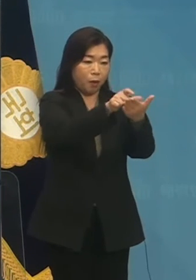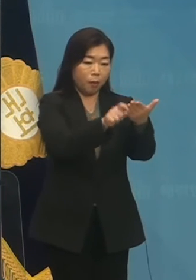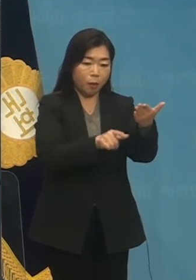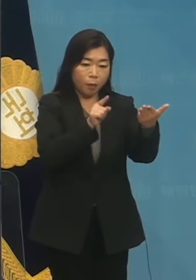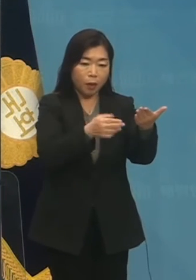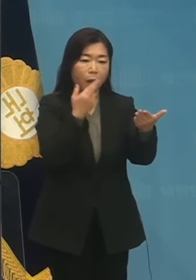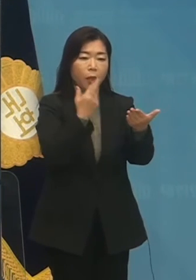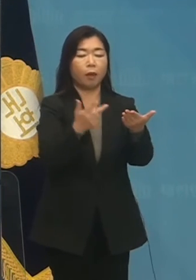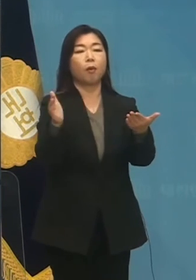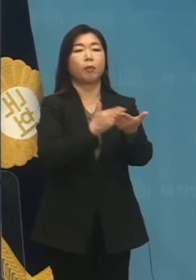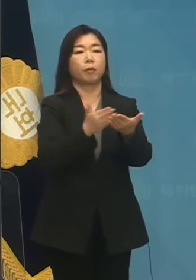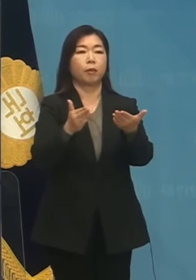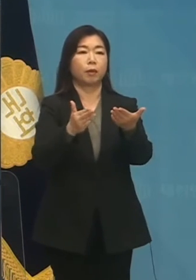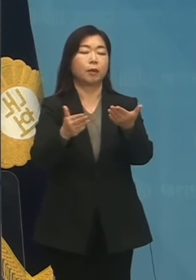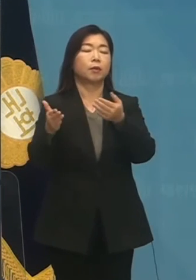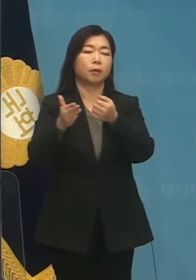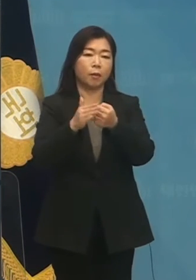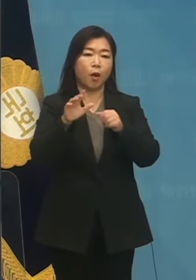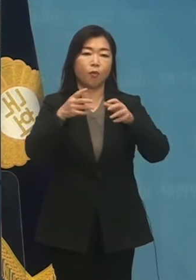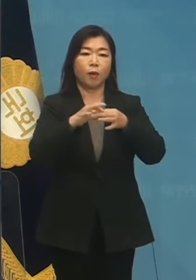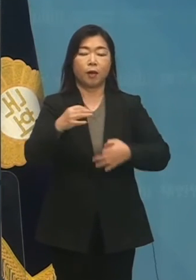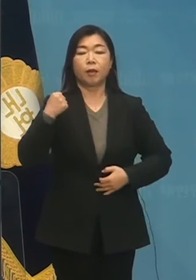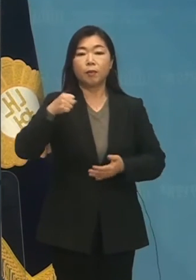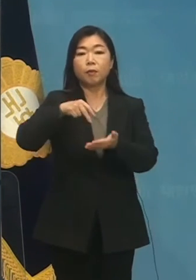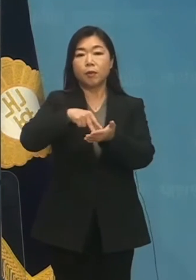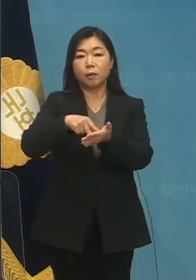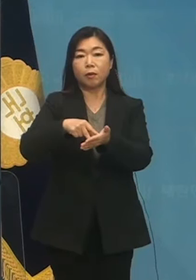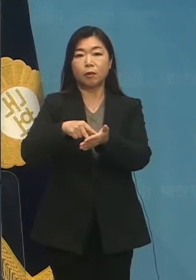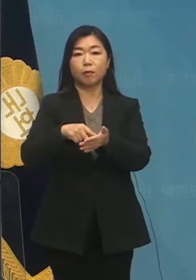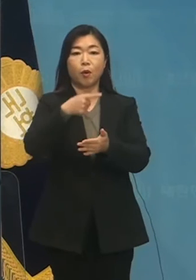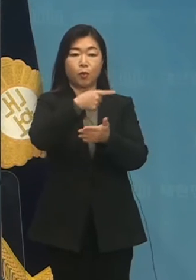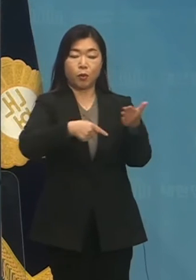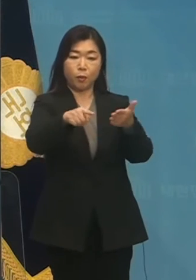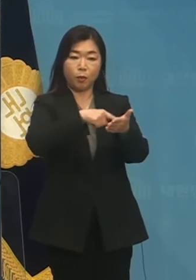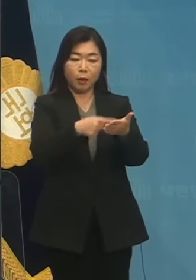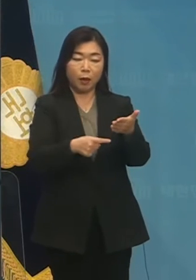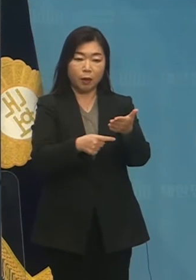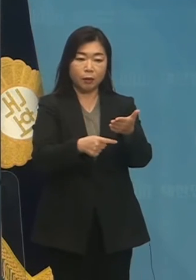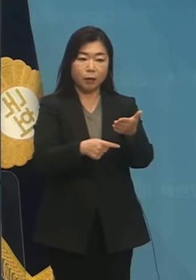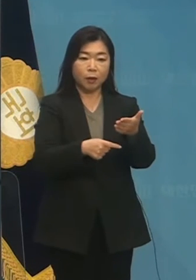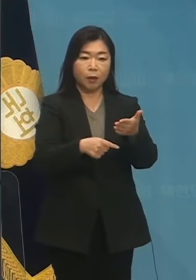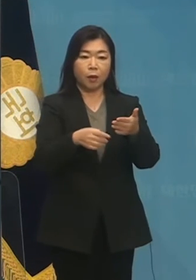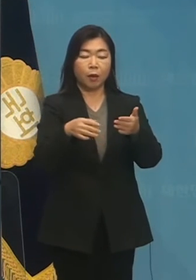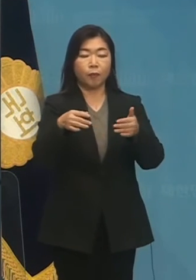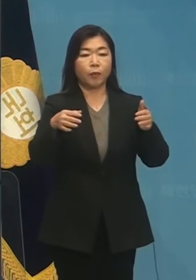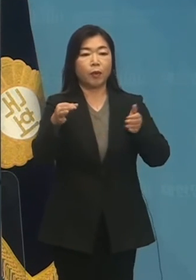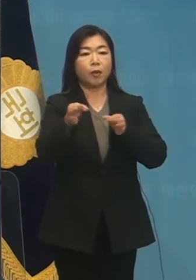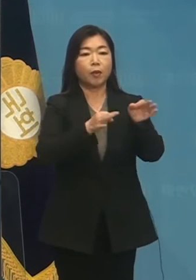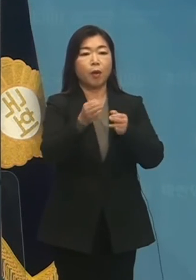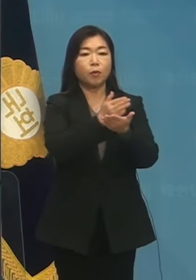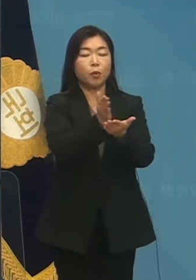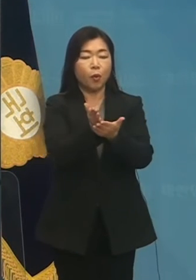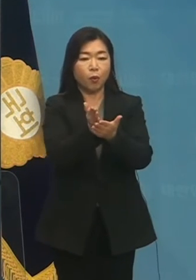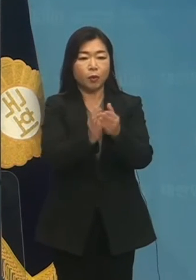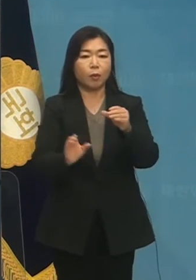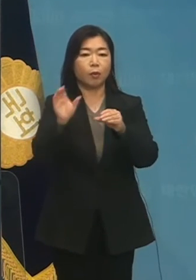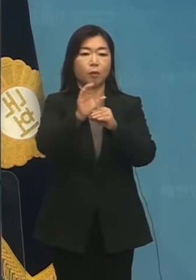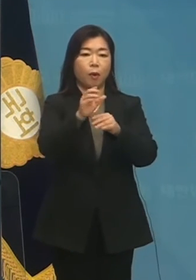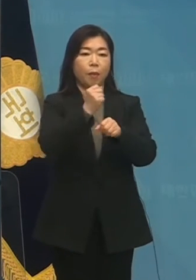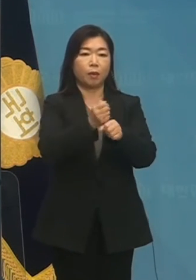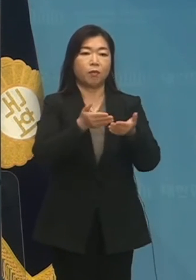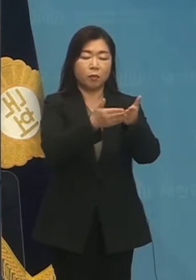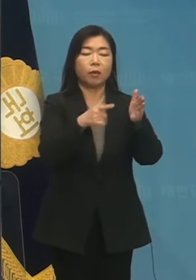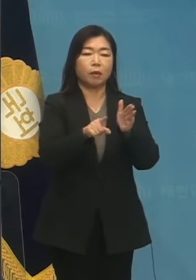반영되지 않았습니다. 이에 우리 국민의힘은 손실보상 제업종 지원을 위한 아래 사업의 추경 편성을